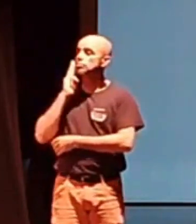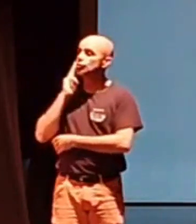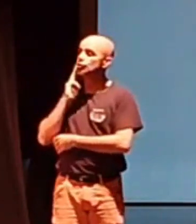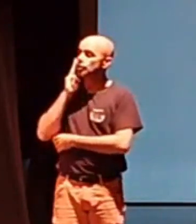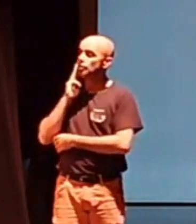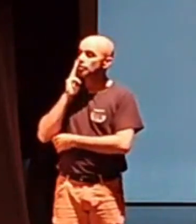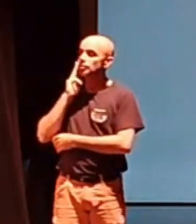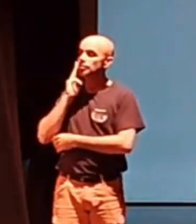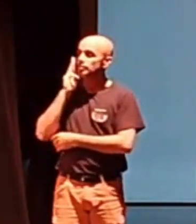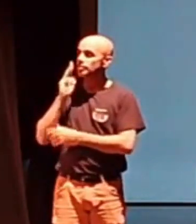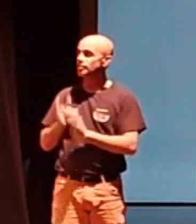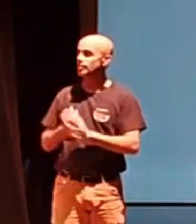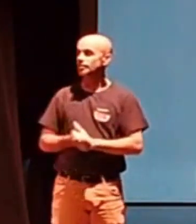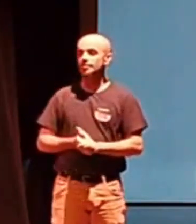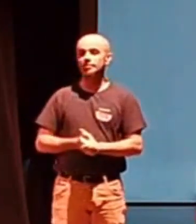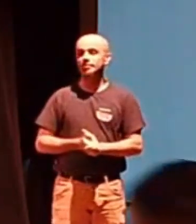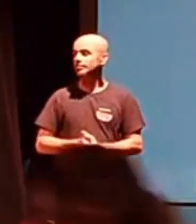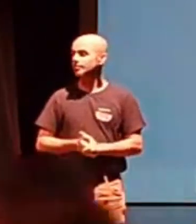Quintas.